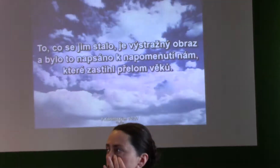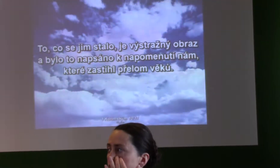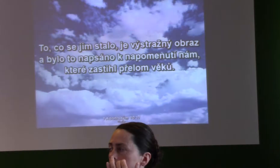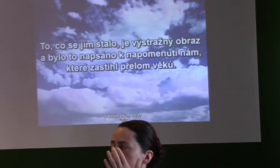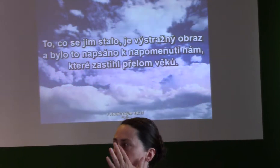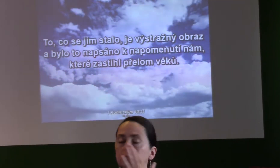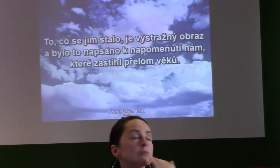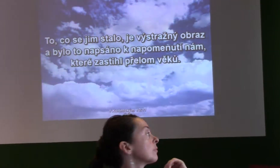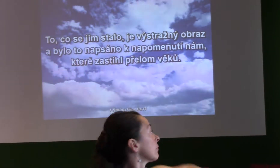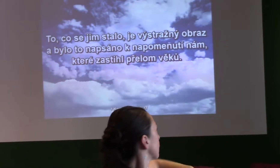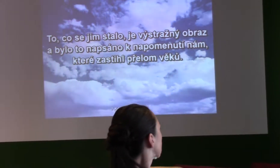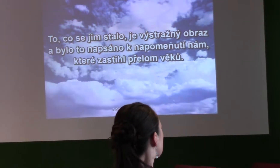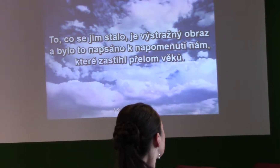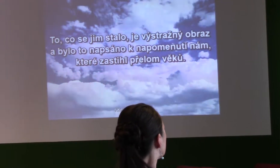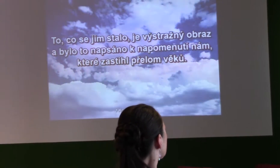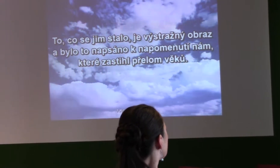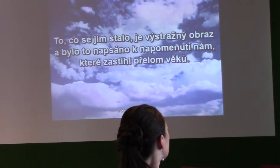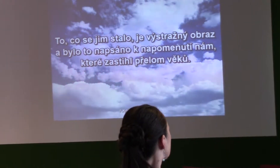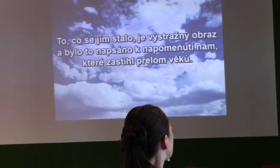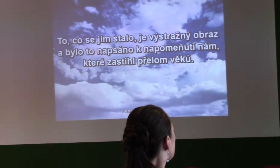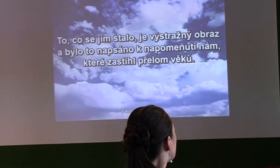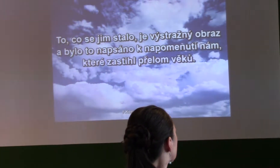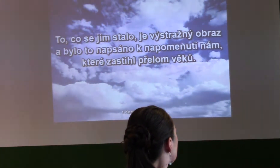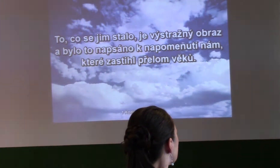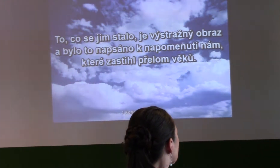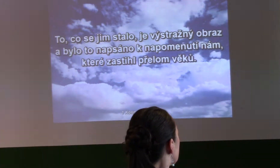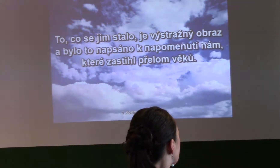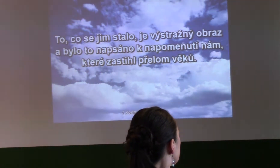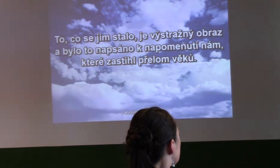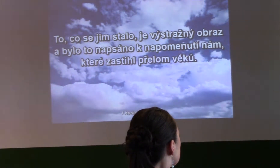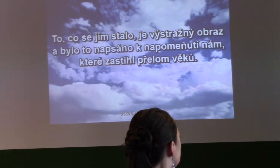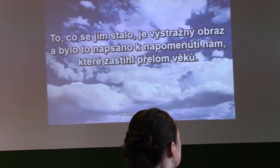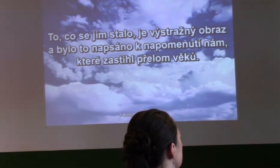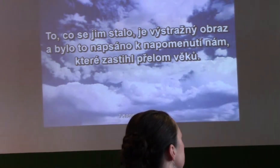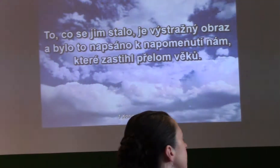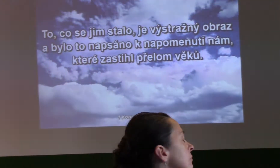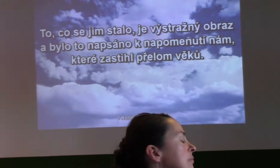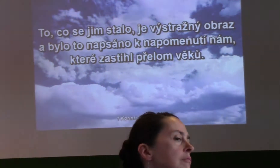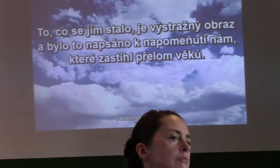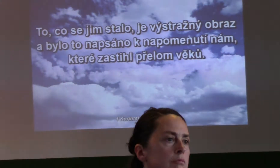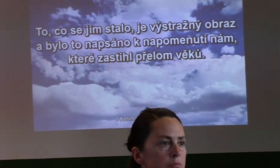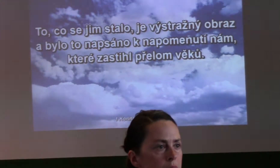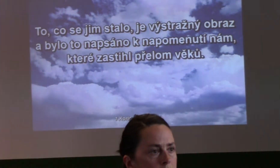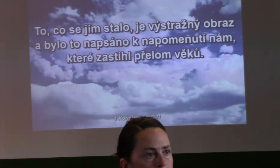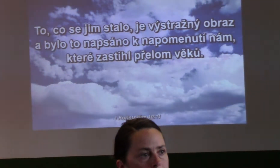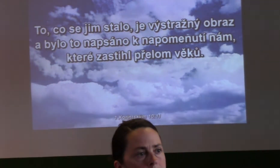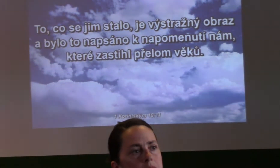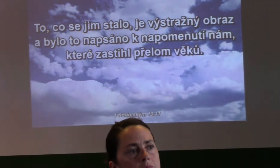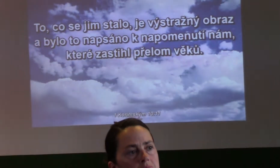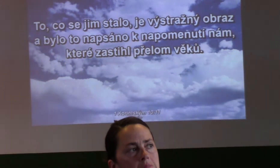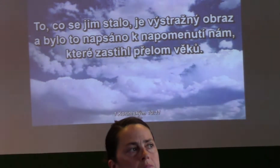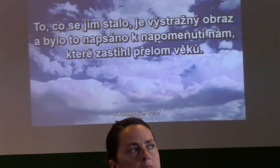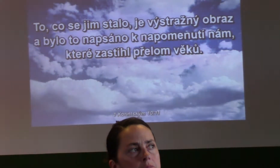pro nás, které zastihlo dokonání věku. Čili jedním z principů v té staré